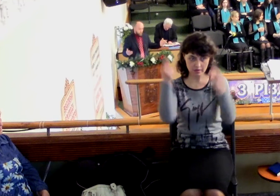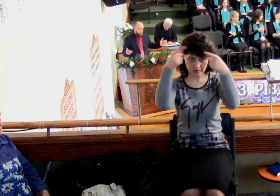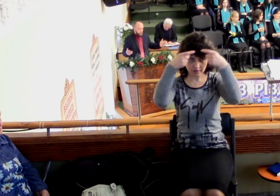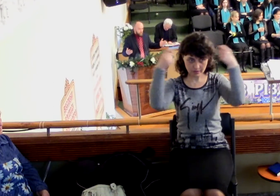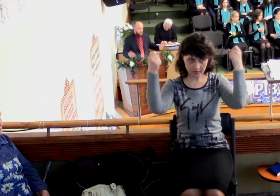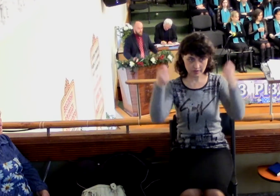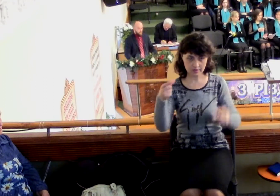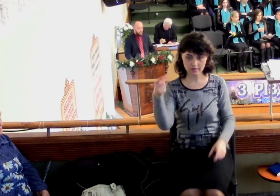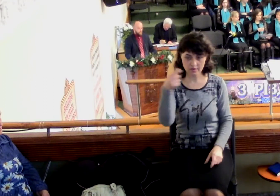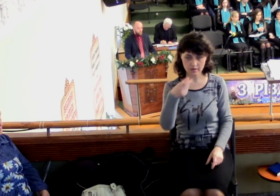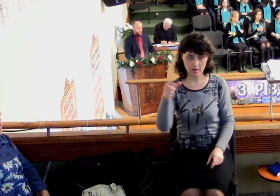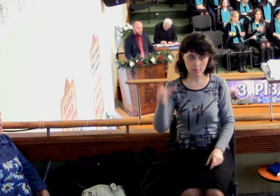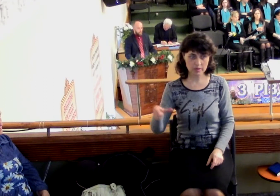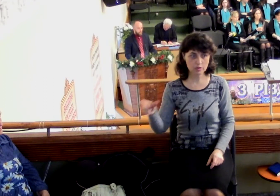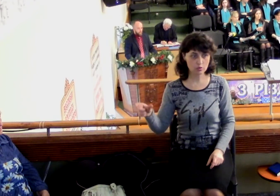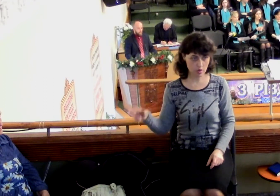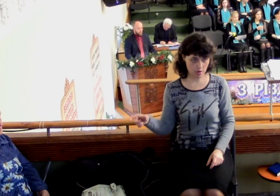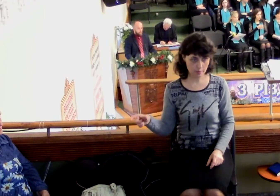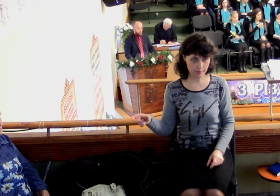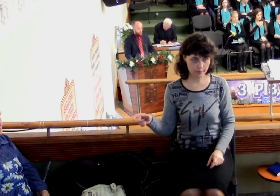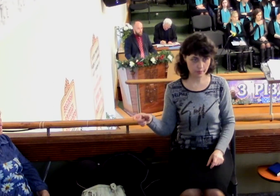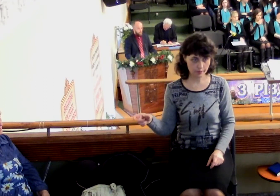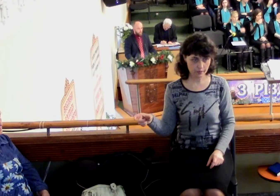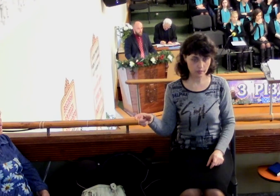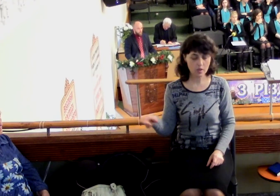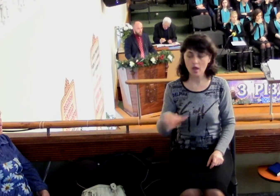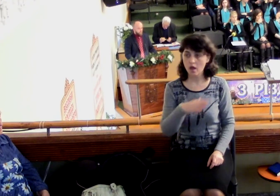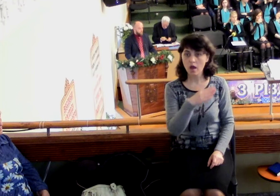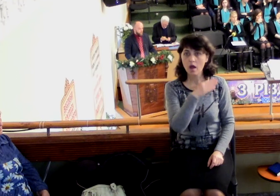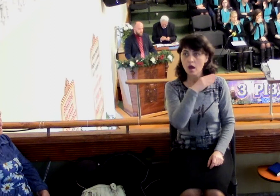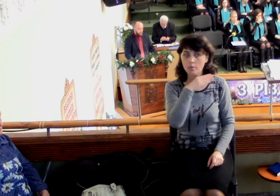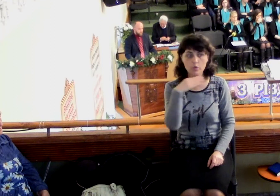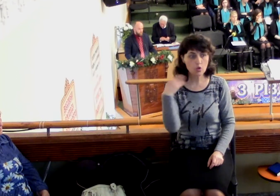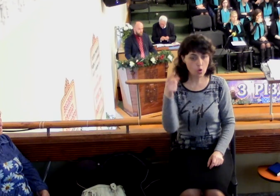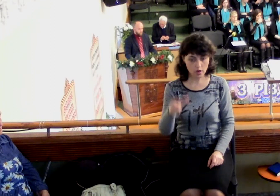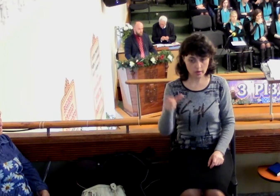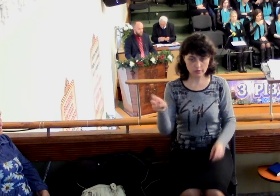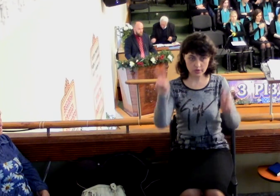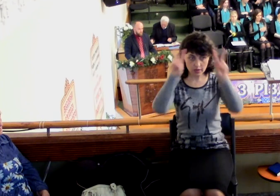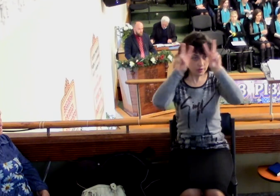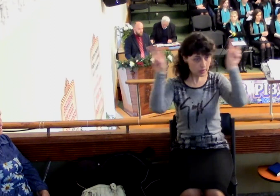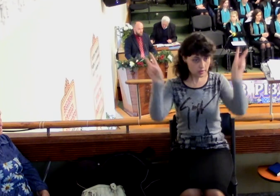столько много людей не знало о Рождестве Иисуса Христа, сколько сегодня знают.